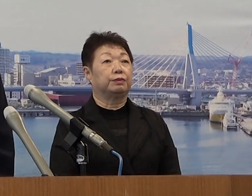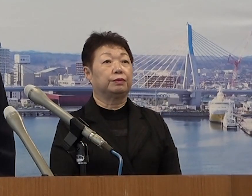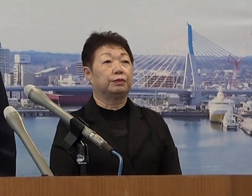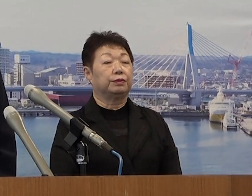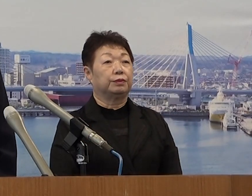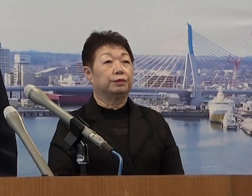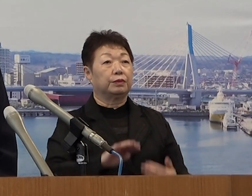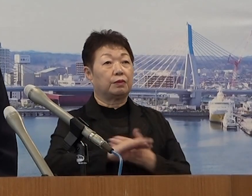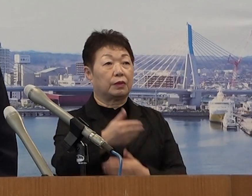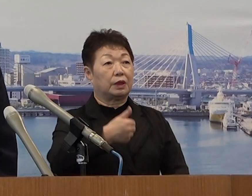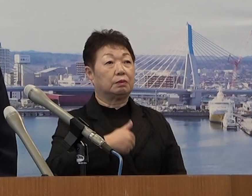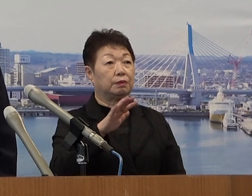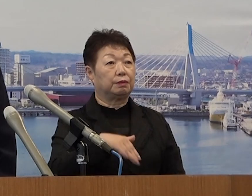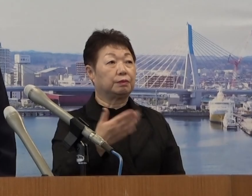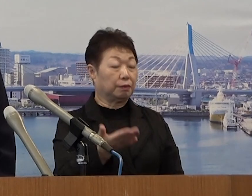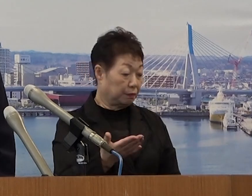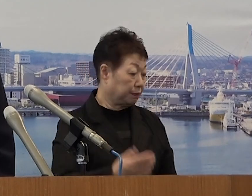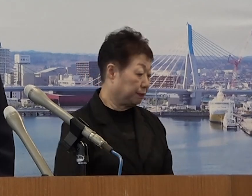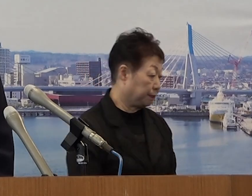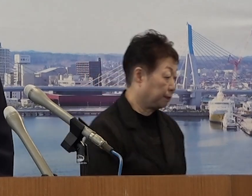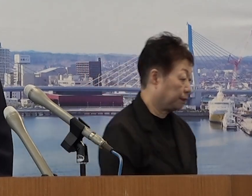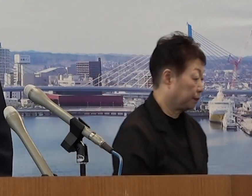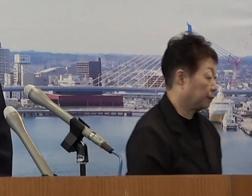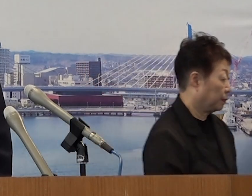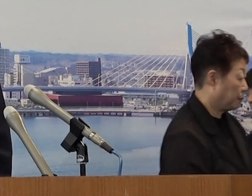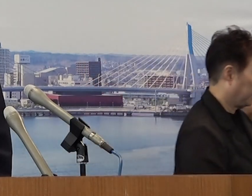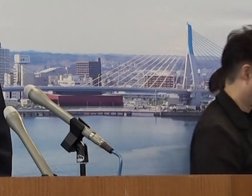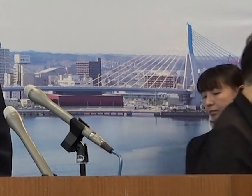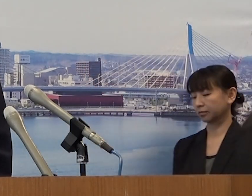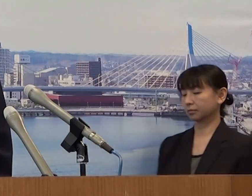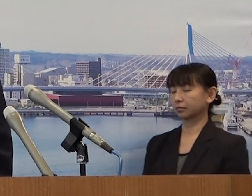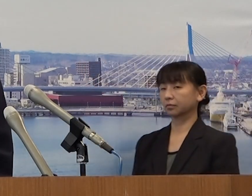はい、他にご質問はございますか。